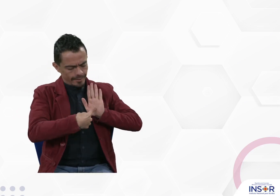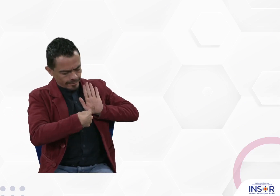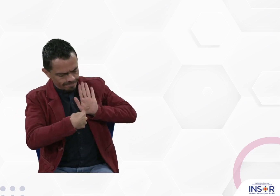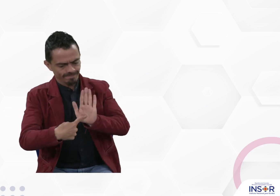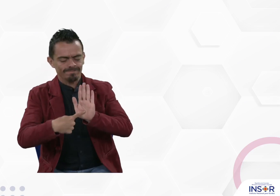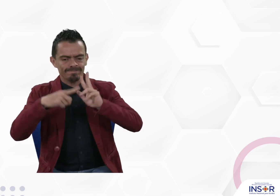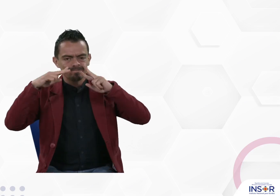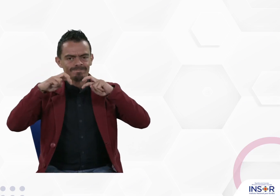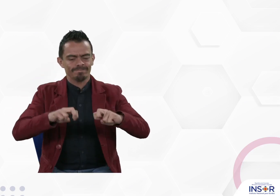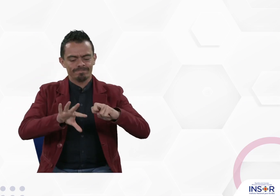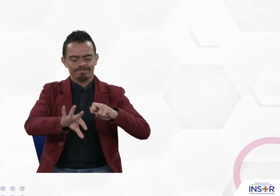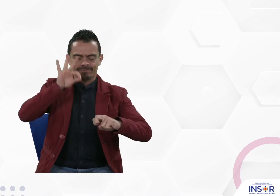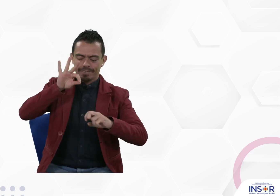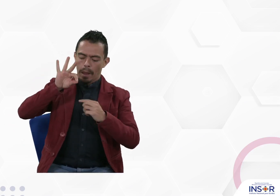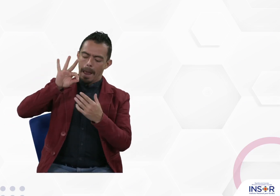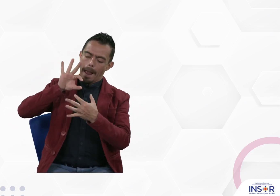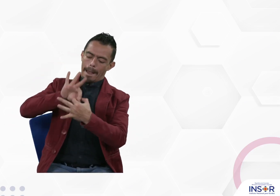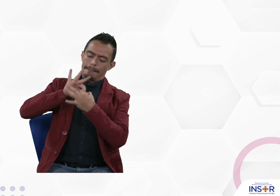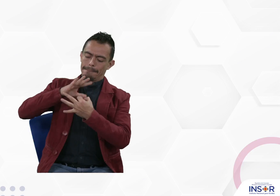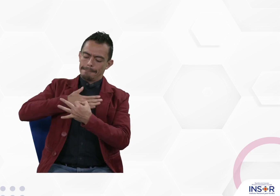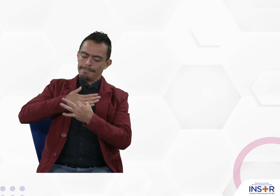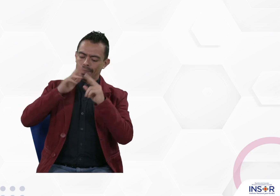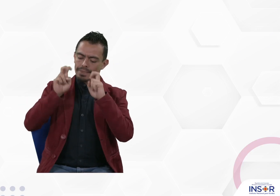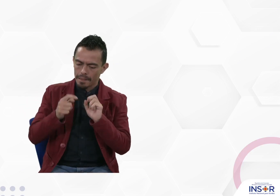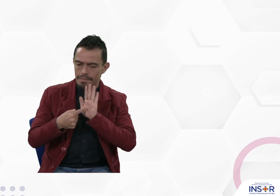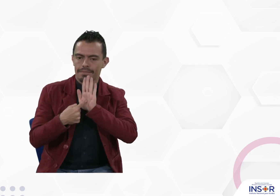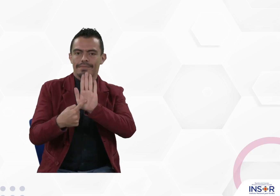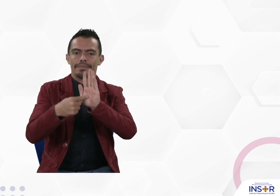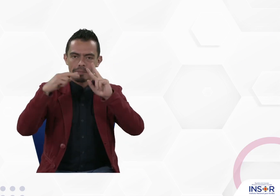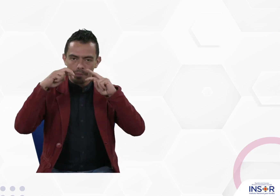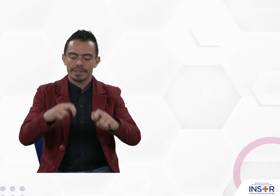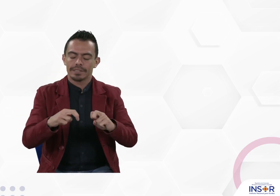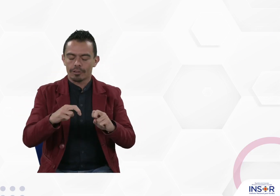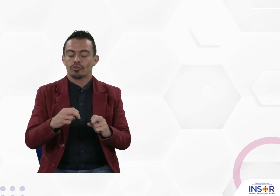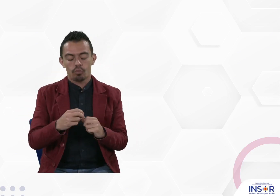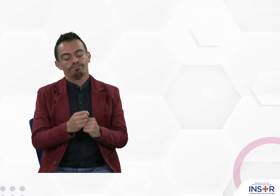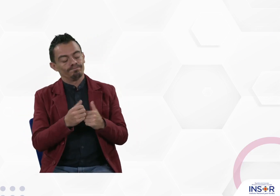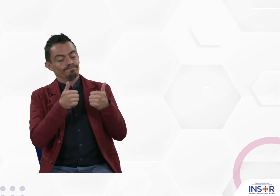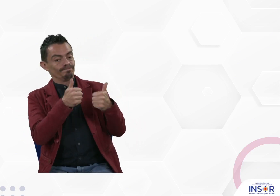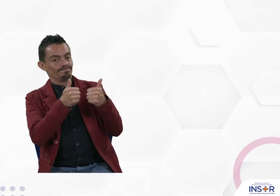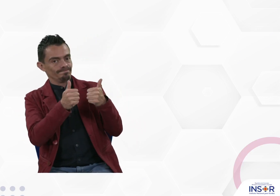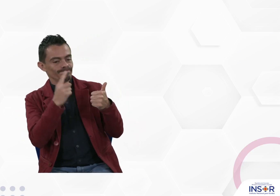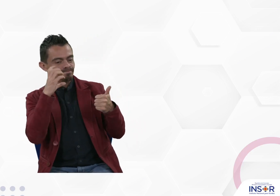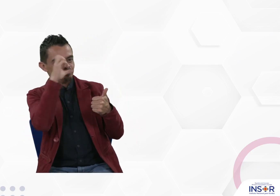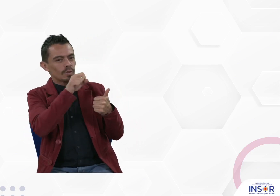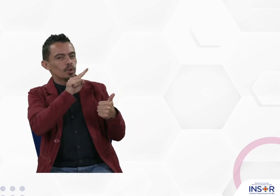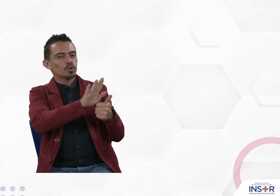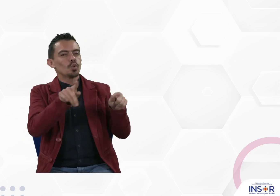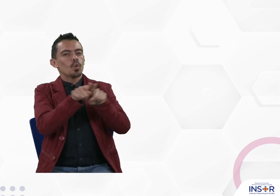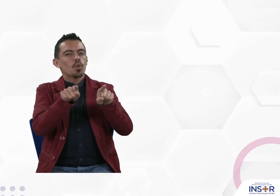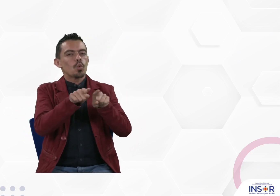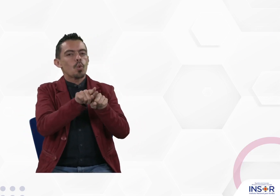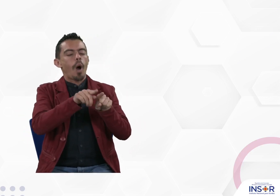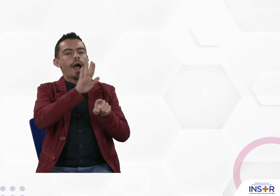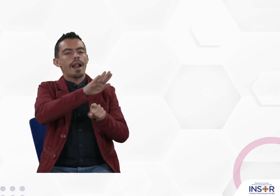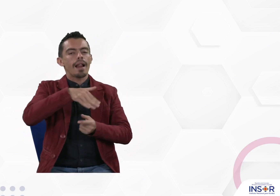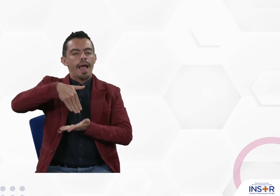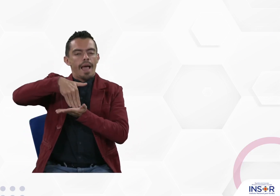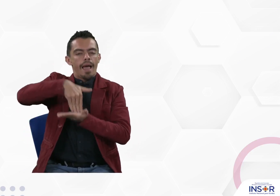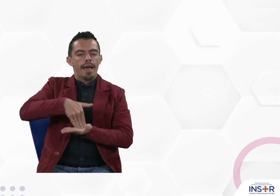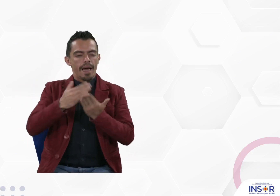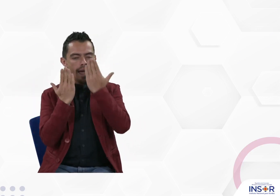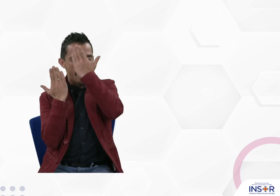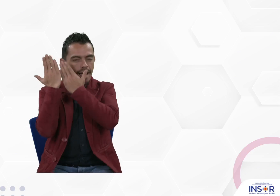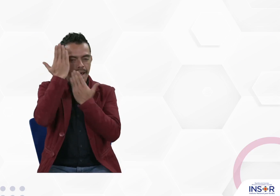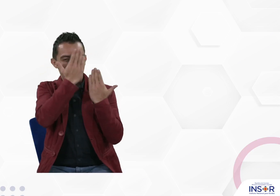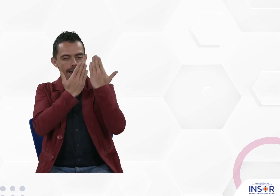También estas experiencias de mostrar esa vivencia como de ser persona sorda, motivar ese tema de investigación, pues seguramente le